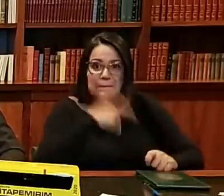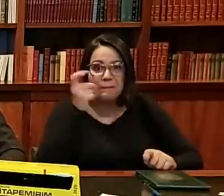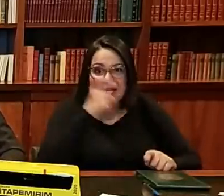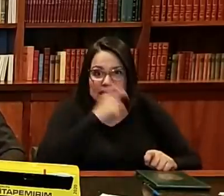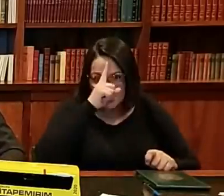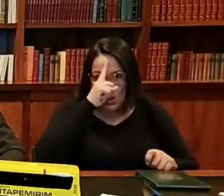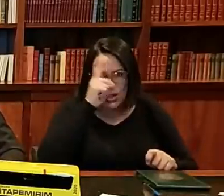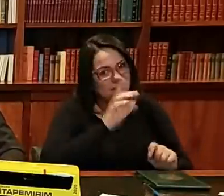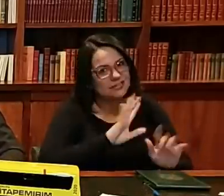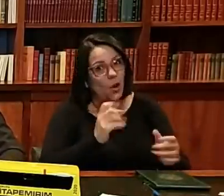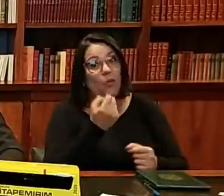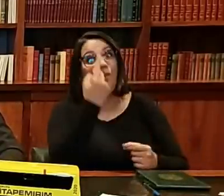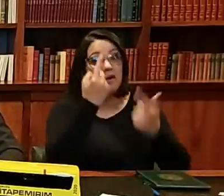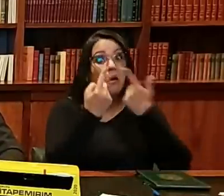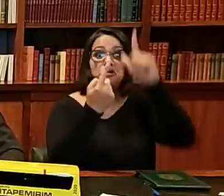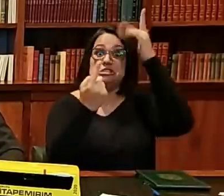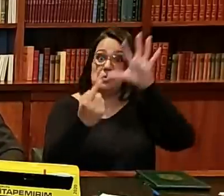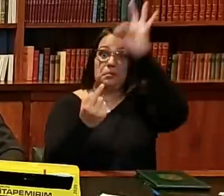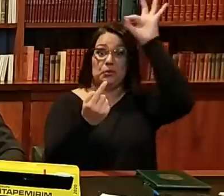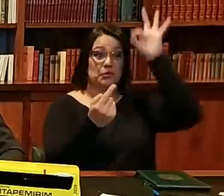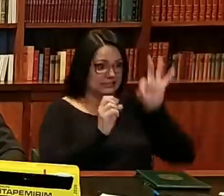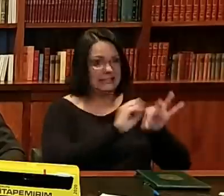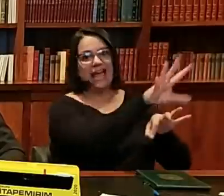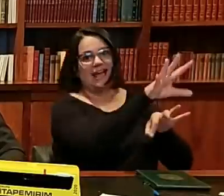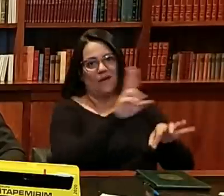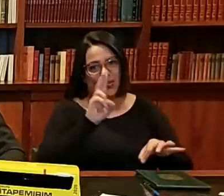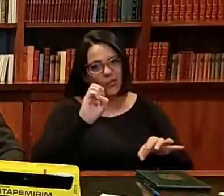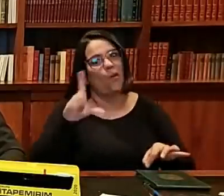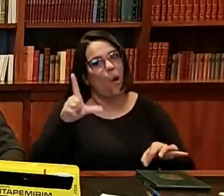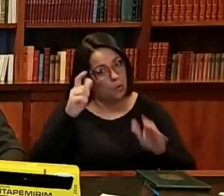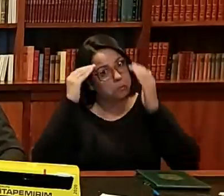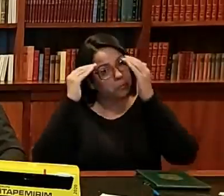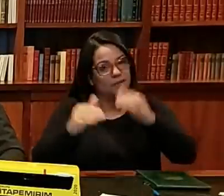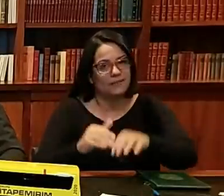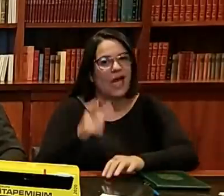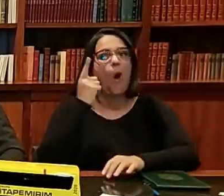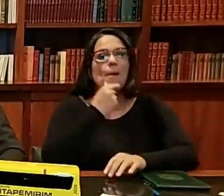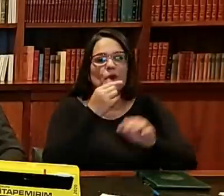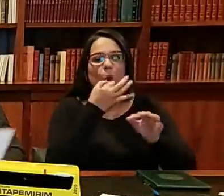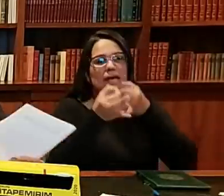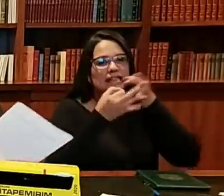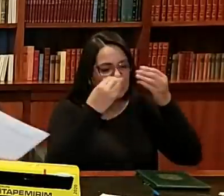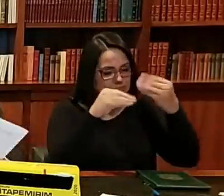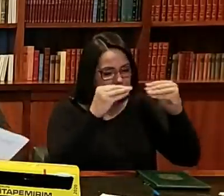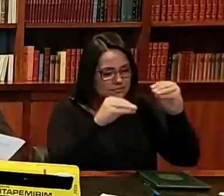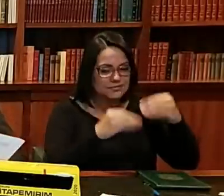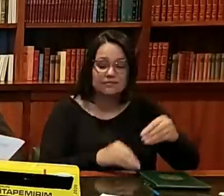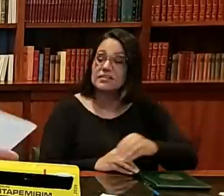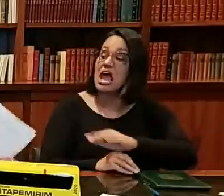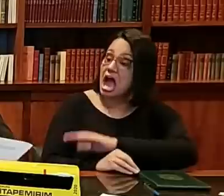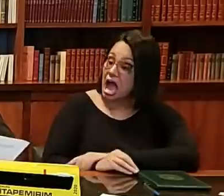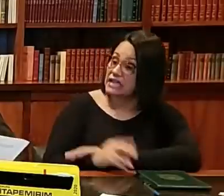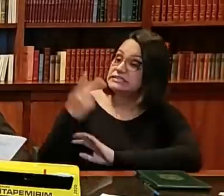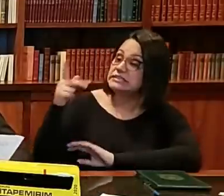certo? E a questão também da OMS. Daí o cara falou para mim outros comentários, vários comentários, né? Ah,